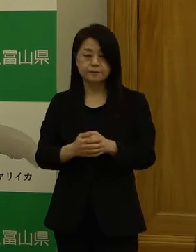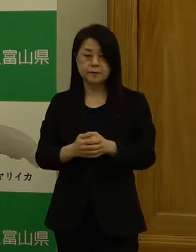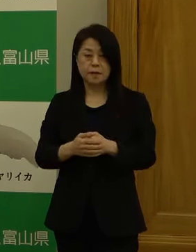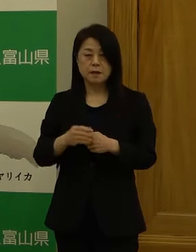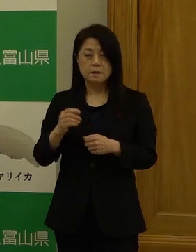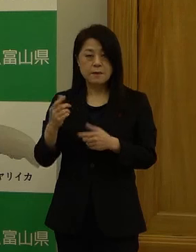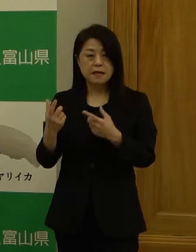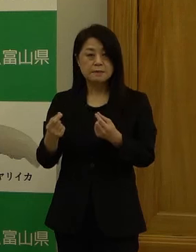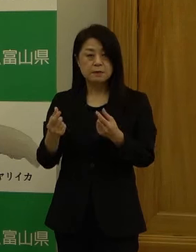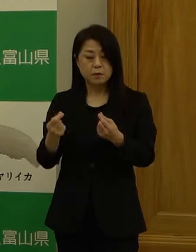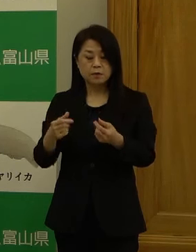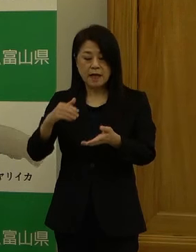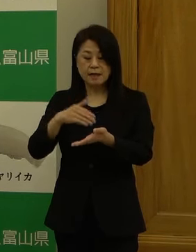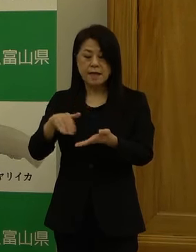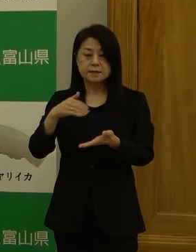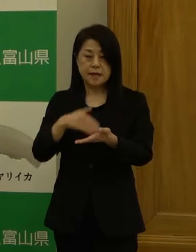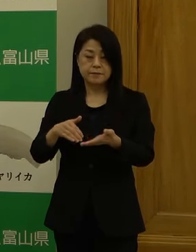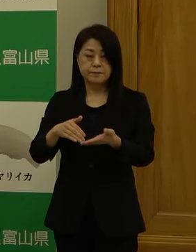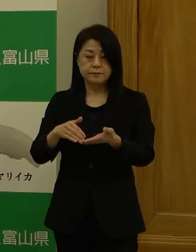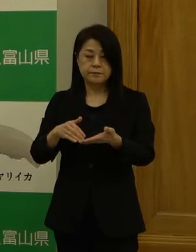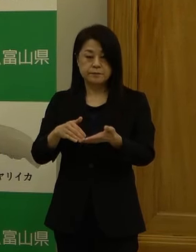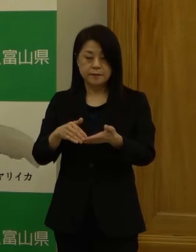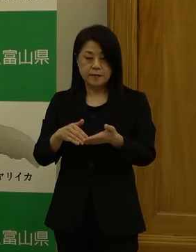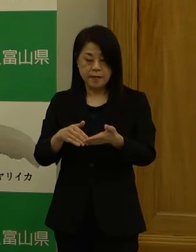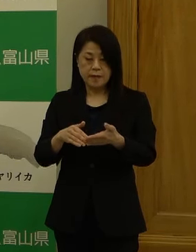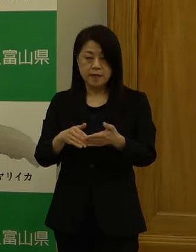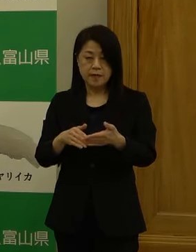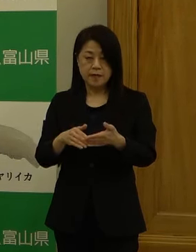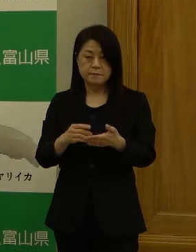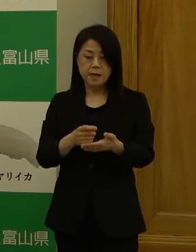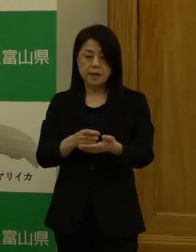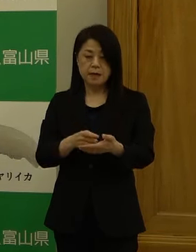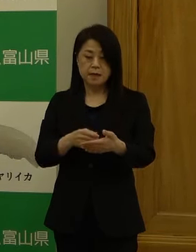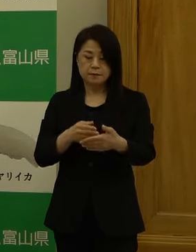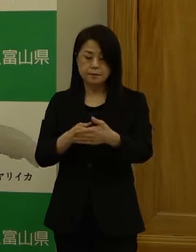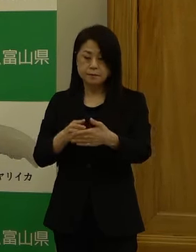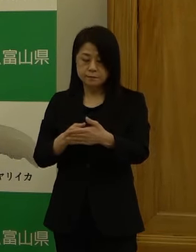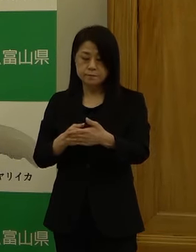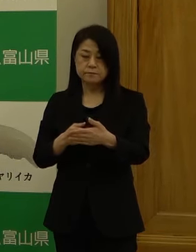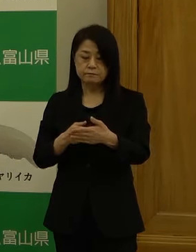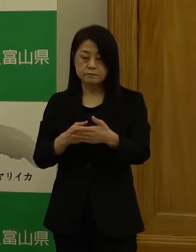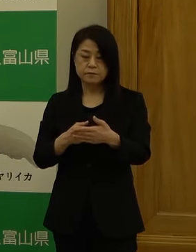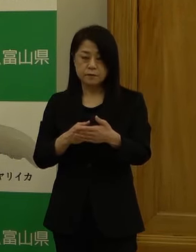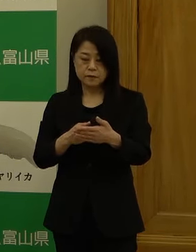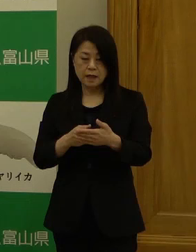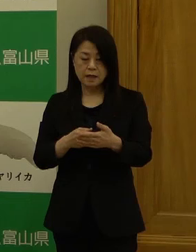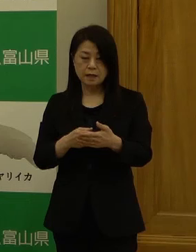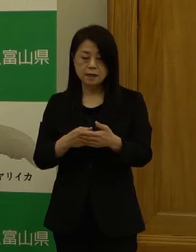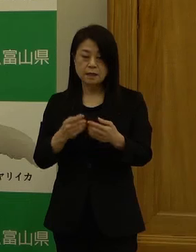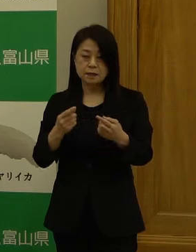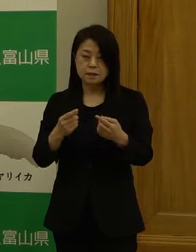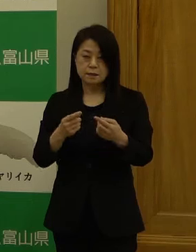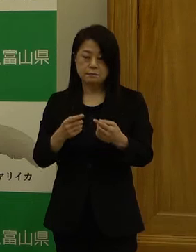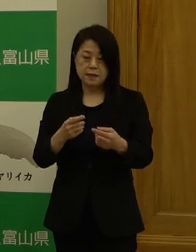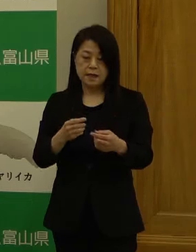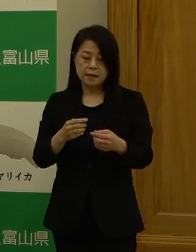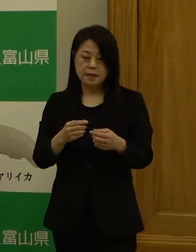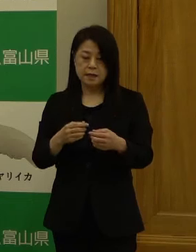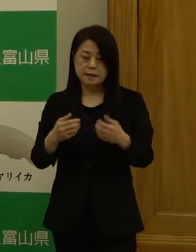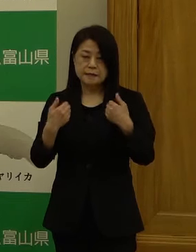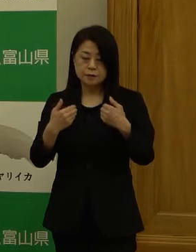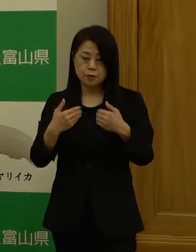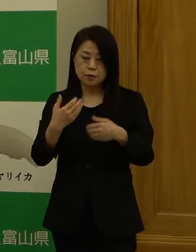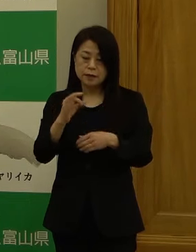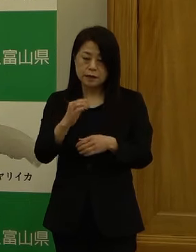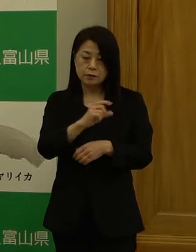で、セーブされるもの、それから、まあ、機能集約にかかる費用を引きましたら、10